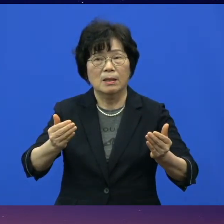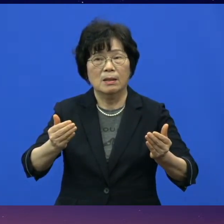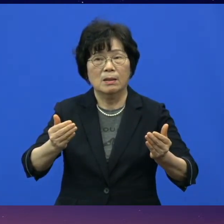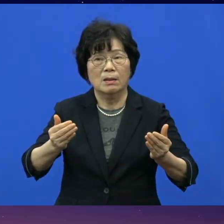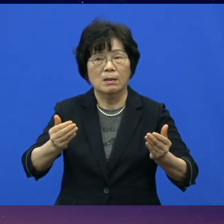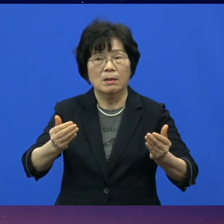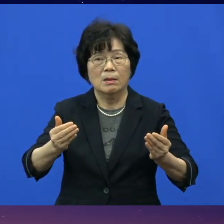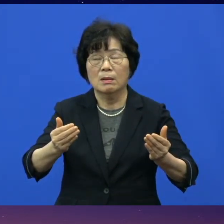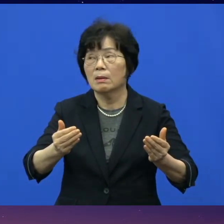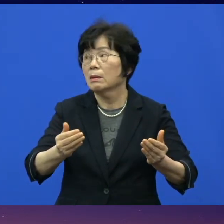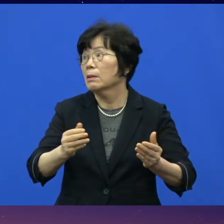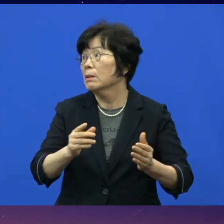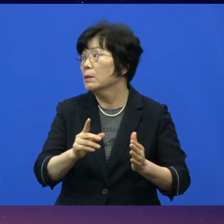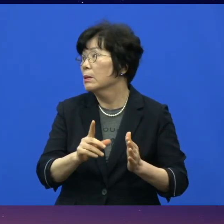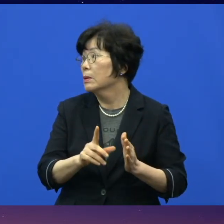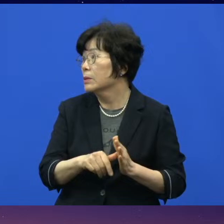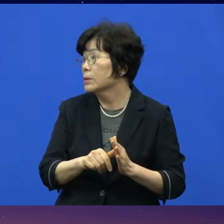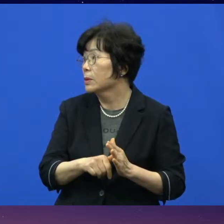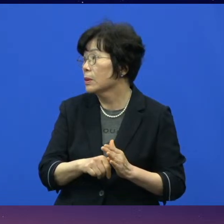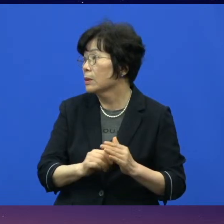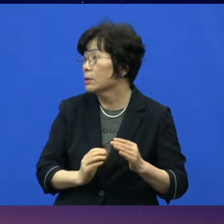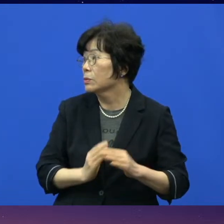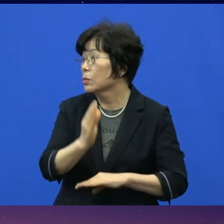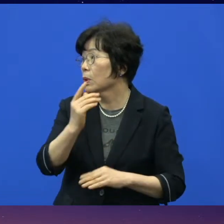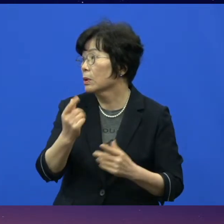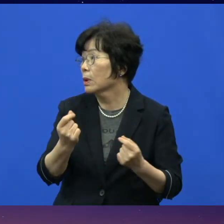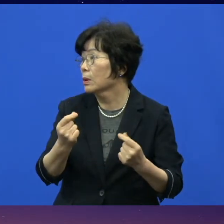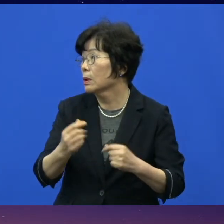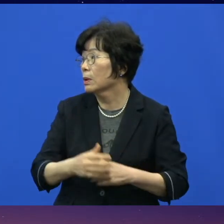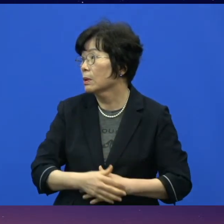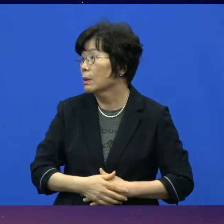가만히 있어. 이 시간이 몇 분 됐어요?